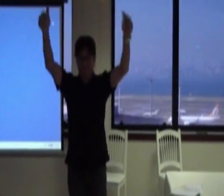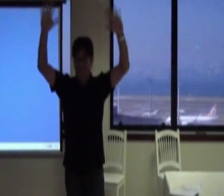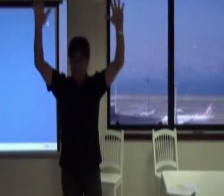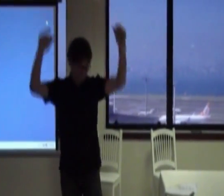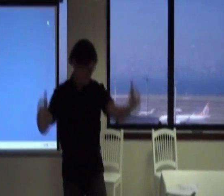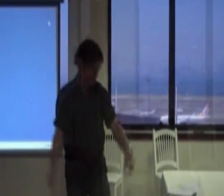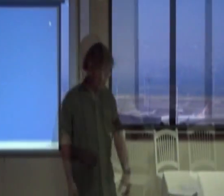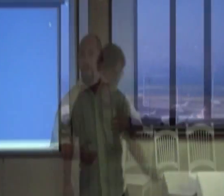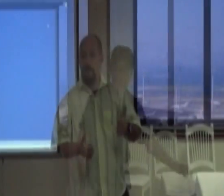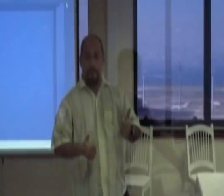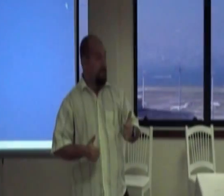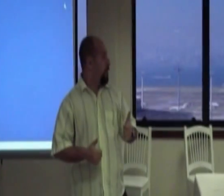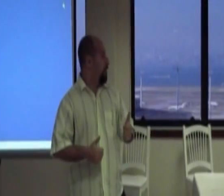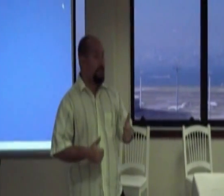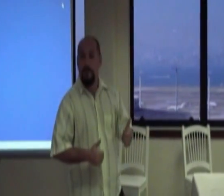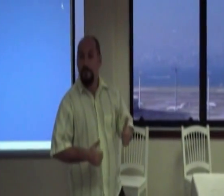momento. Só isso, muito obrigado.